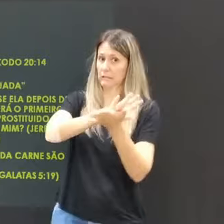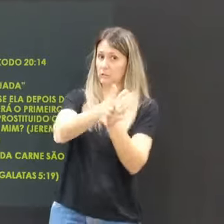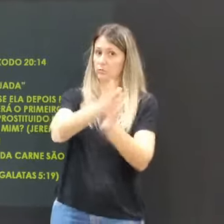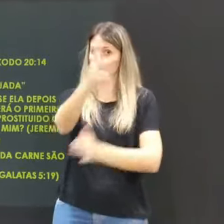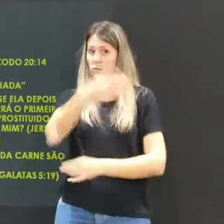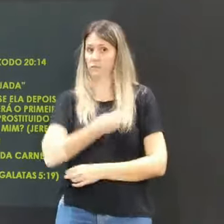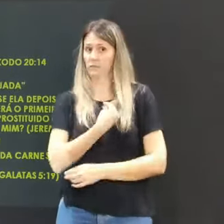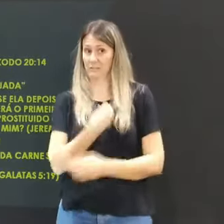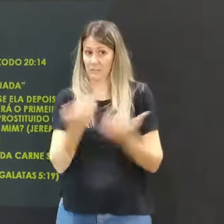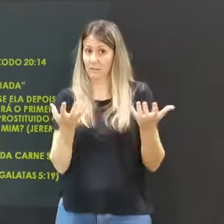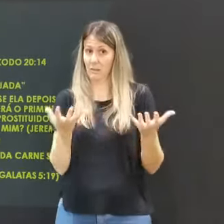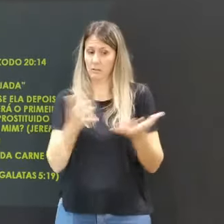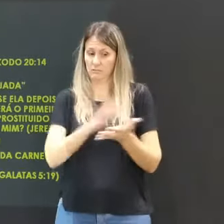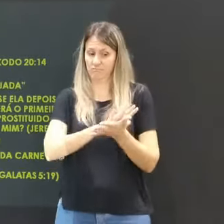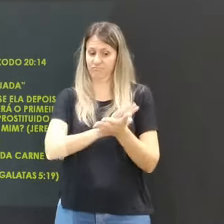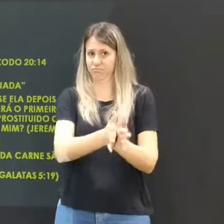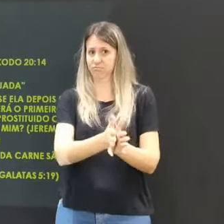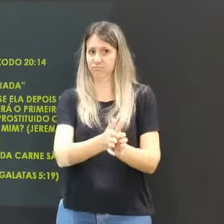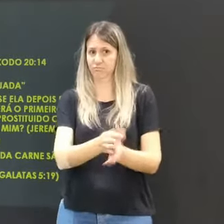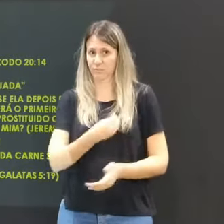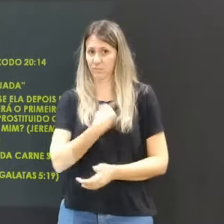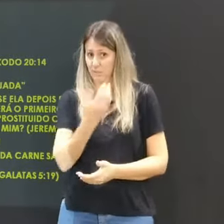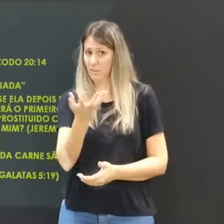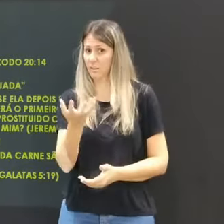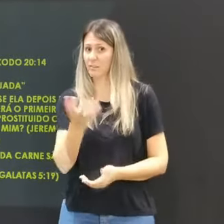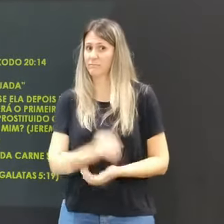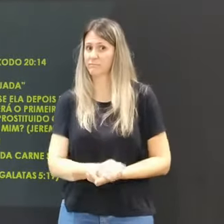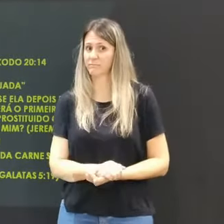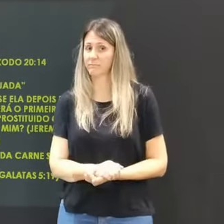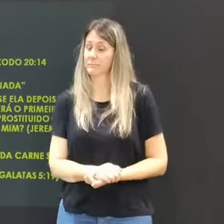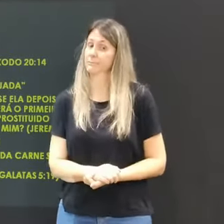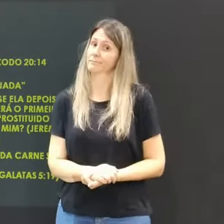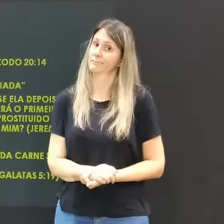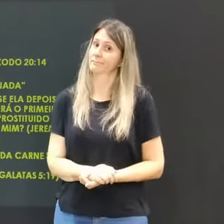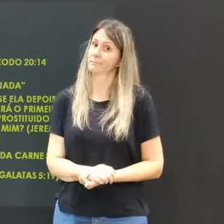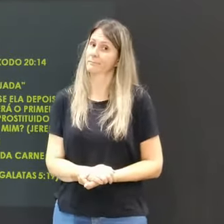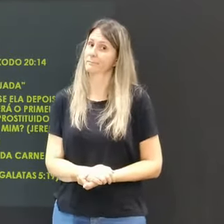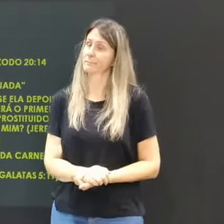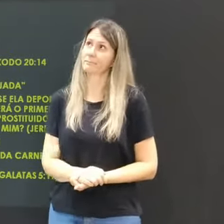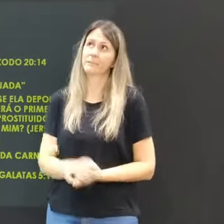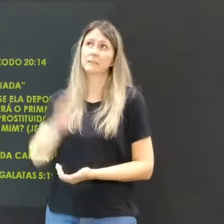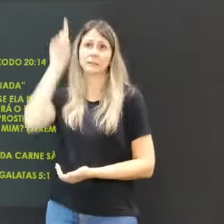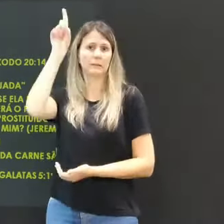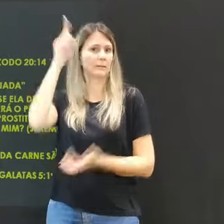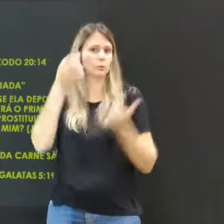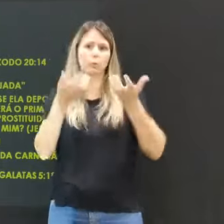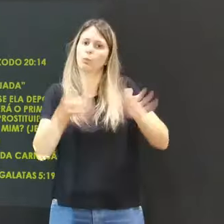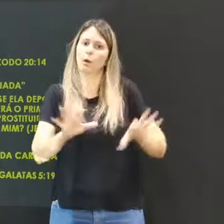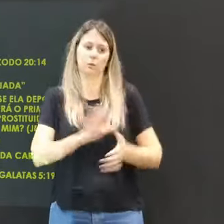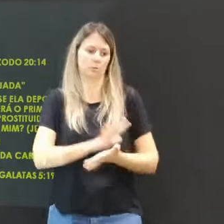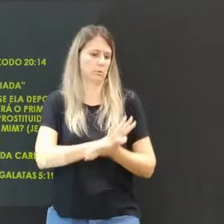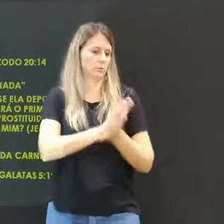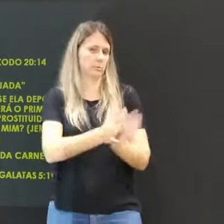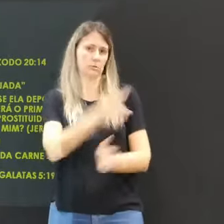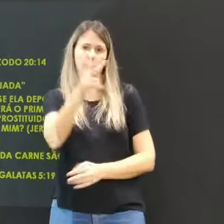Você quer ser destruído da sua vida? Você quer que o pecado destrua você? Deus, ele não quer destruir a